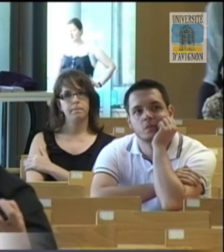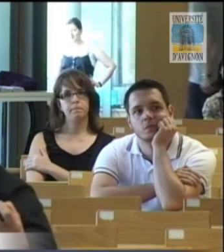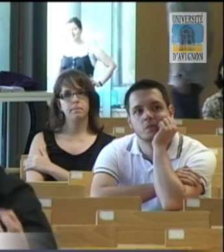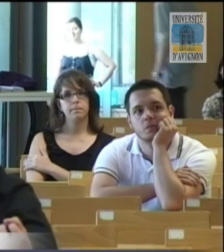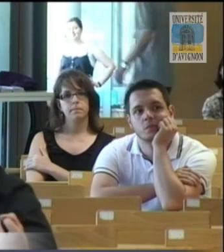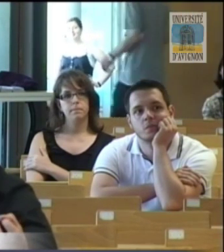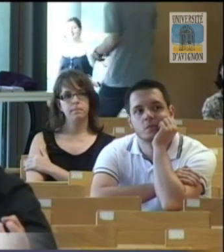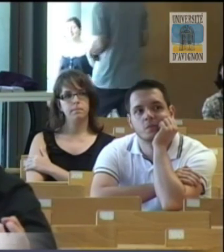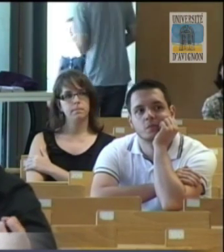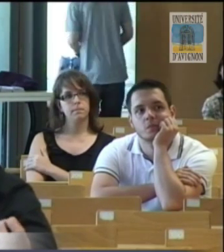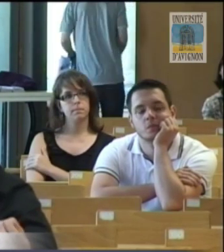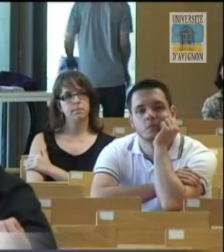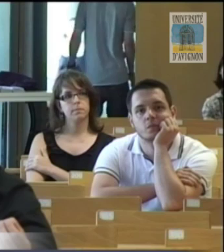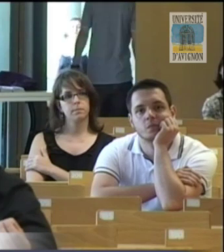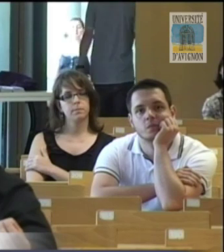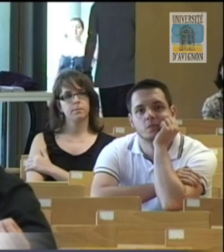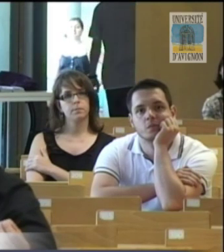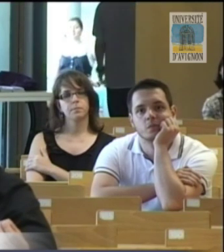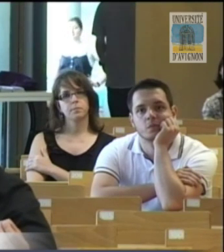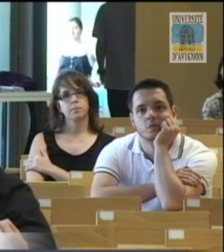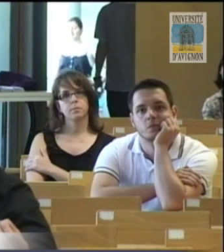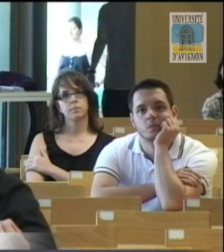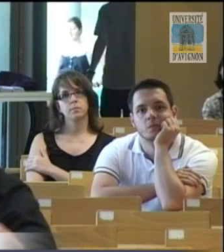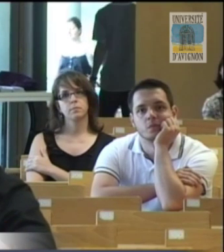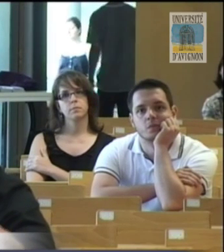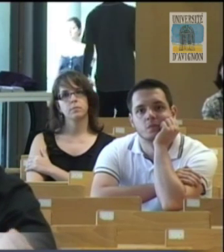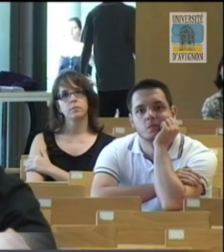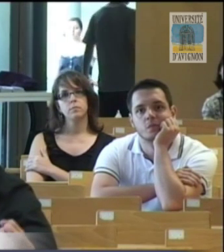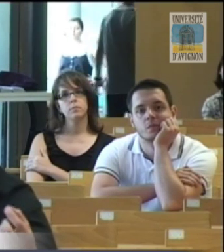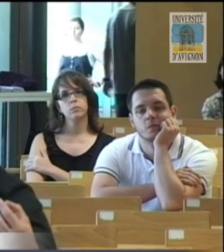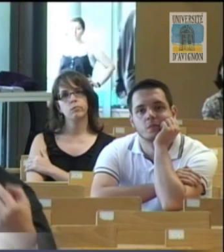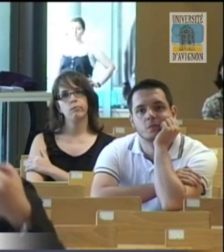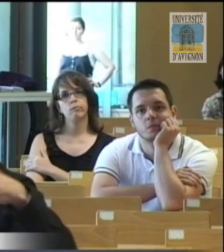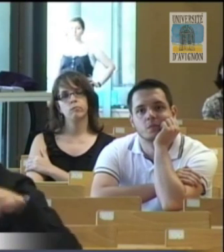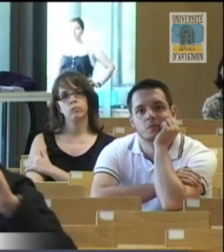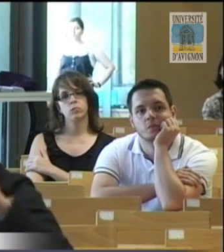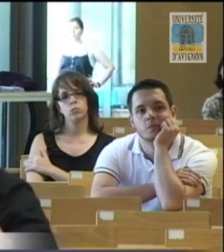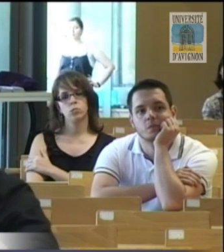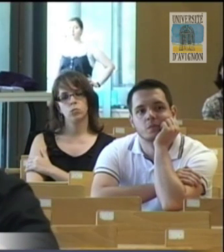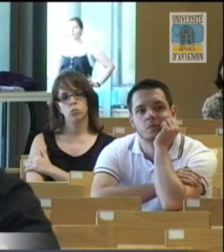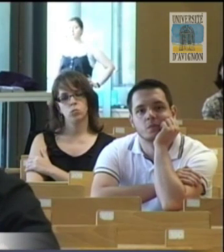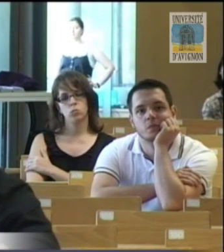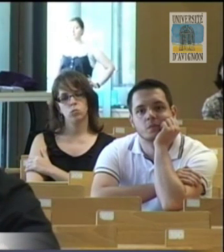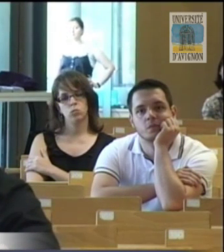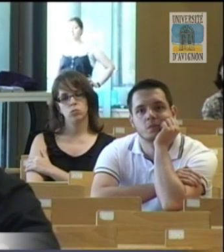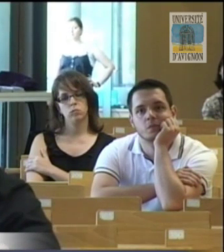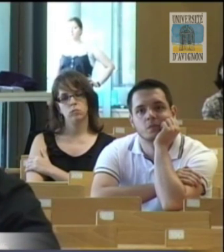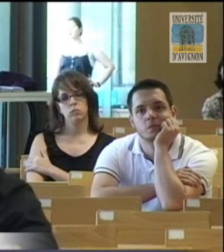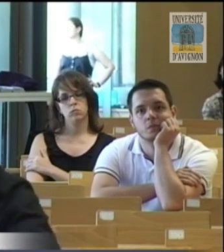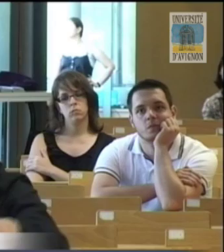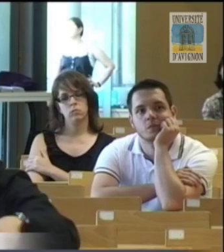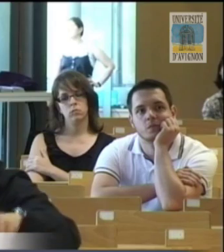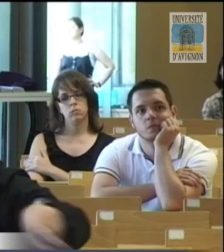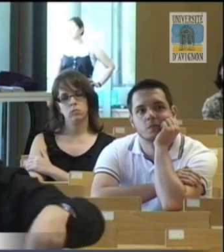pour que nos diplômes, nous sachions bien tous ensemble, les élites, les autres, les politiques, les uns les autres, ce que ça veut dire la compétence identique.